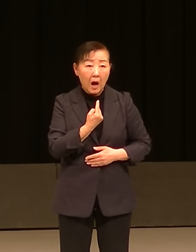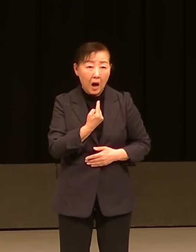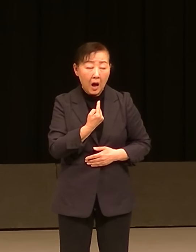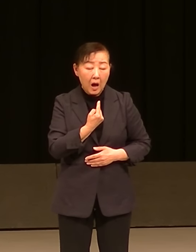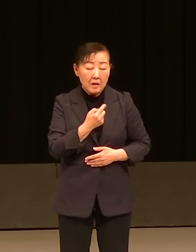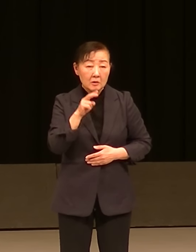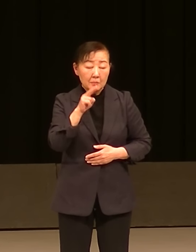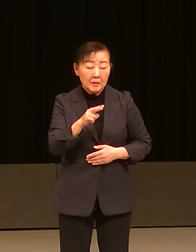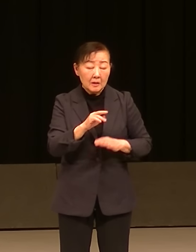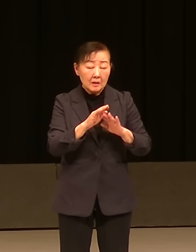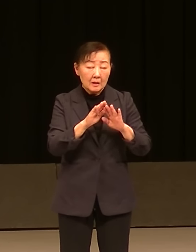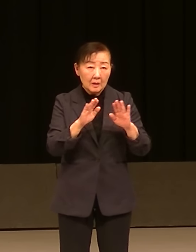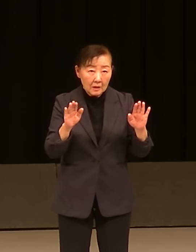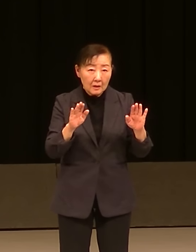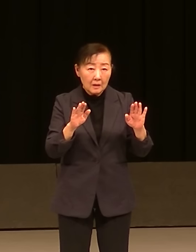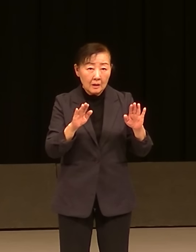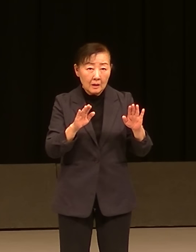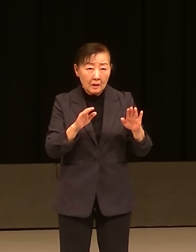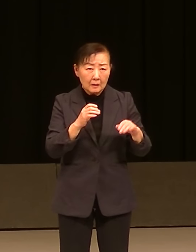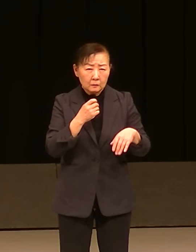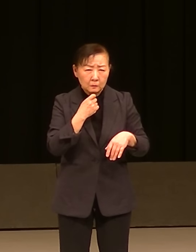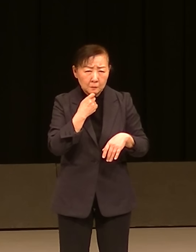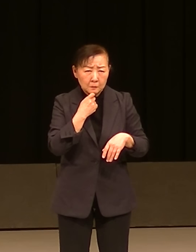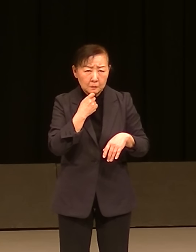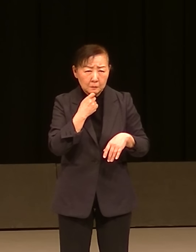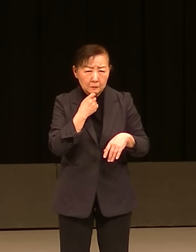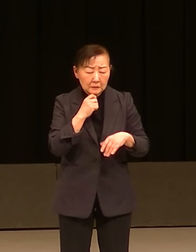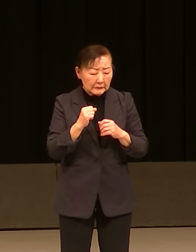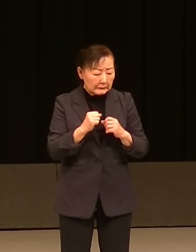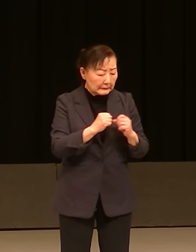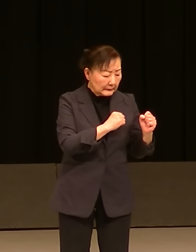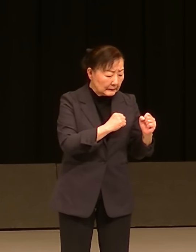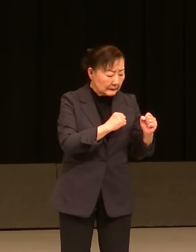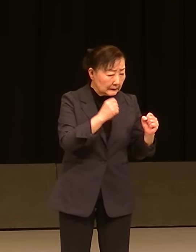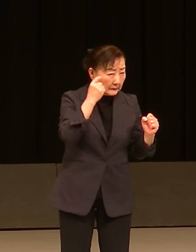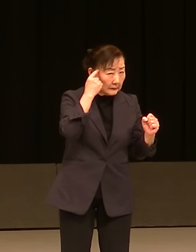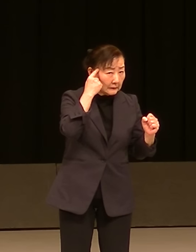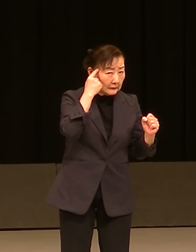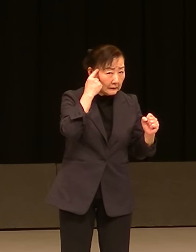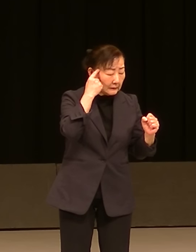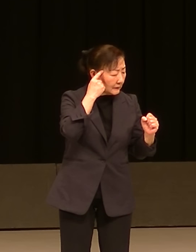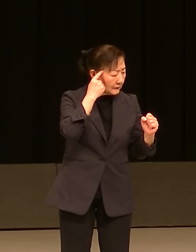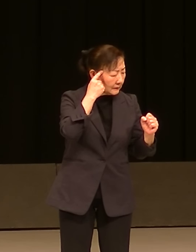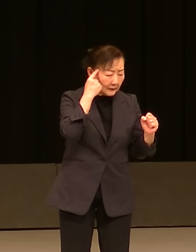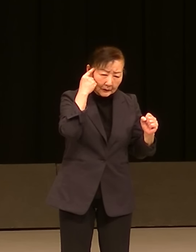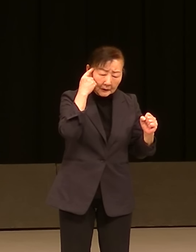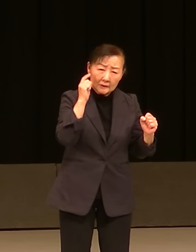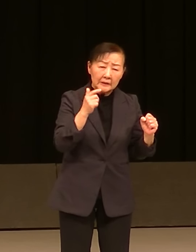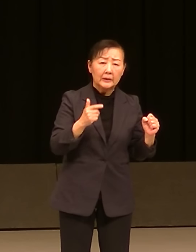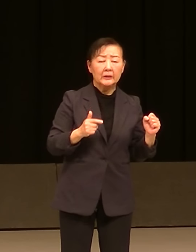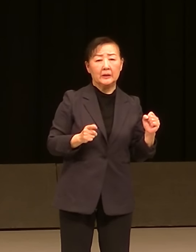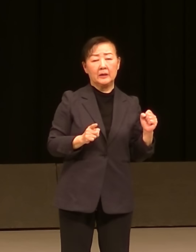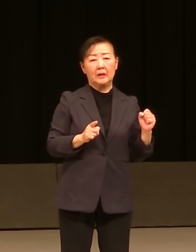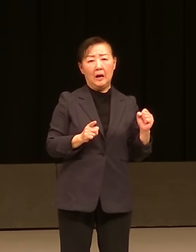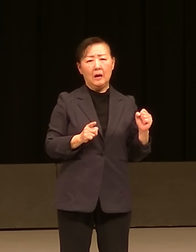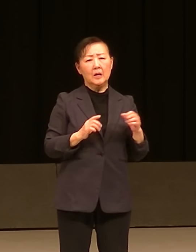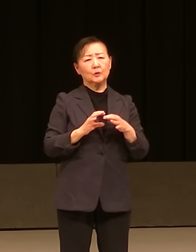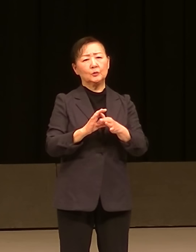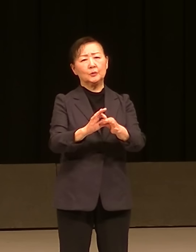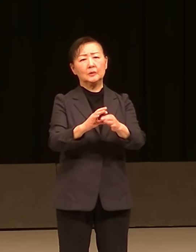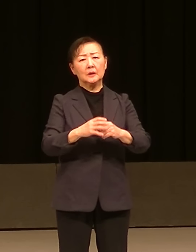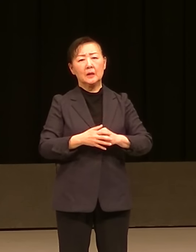めてしまって、うーっと思って逃げ出そうかなと思いつつ、いや、やっぱりこんな調子で続くんだった